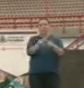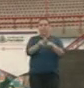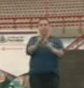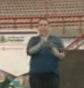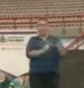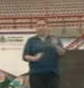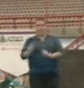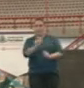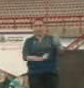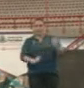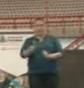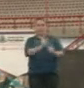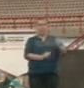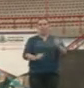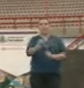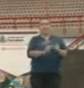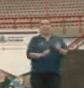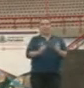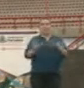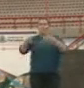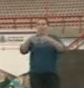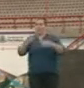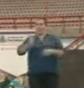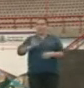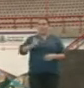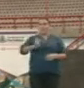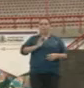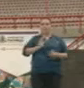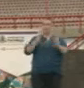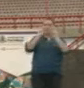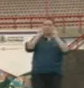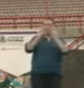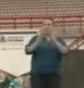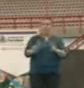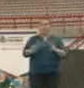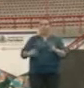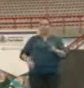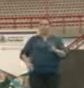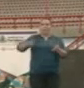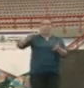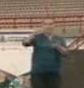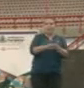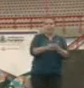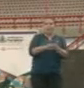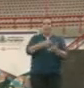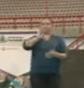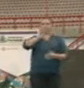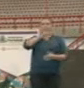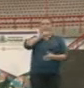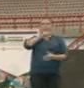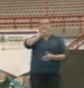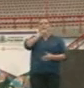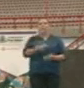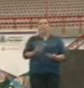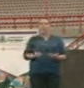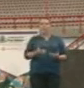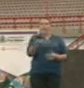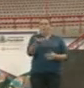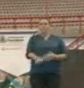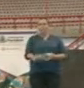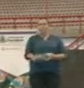com o mercantilismo, a burguesia começou a ver que era muito explorada pagando impostos, e ela não queria sustentar a nobreza